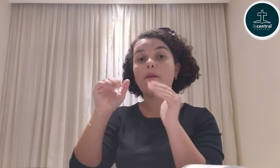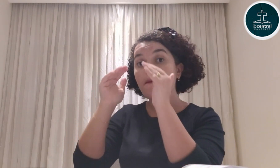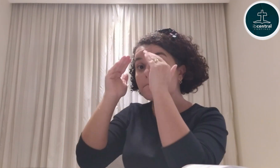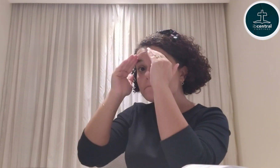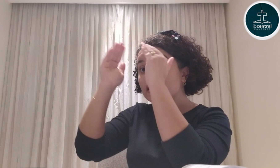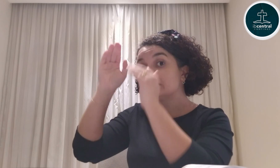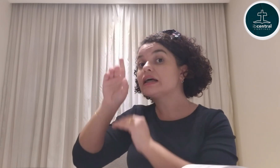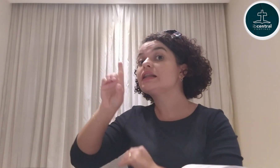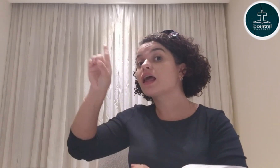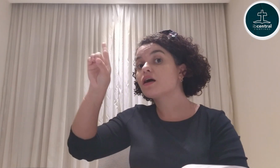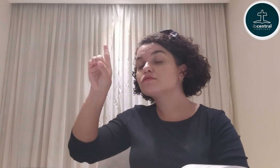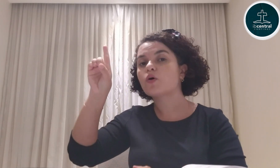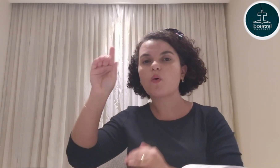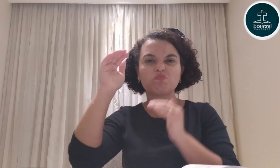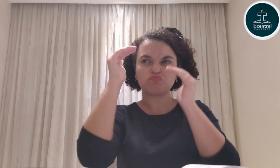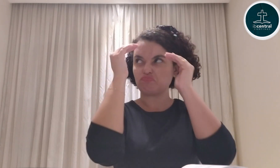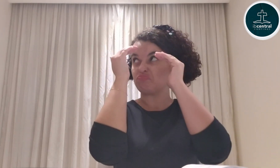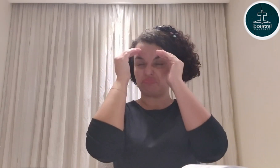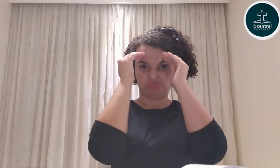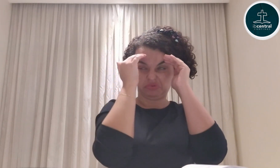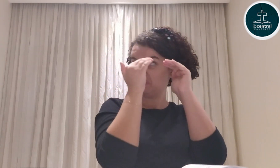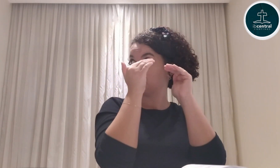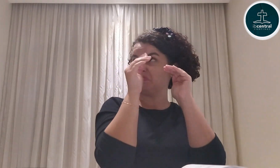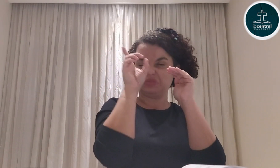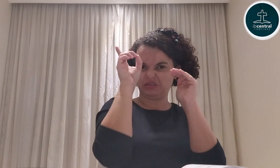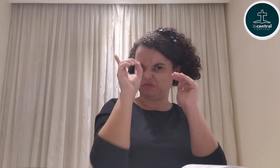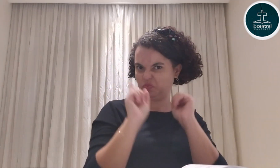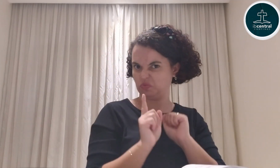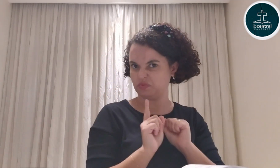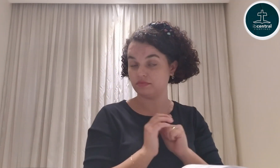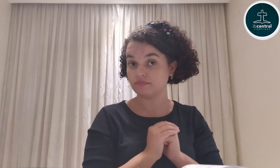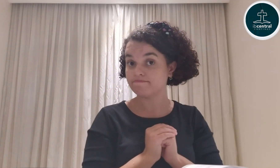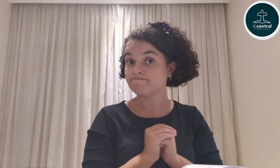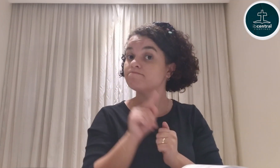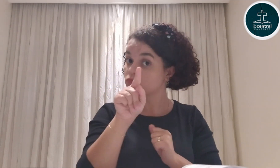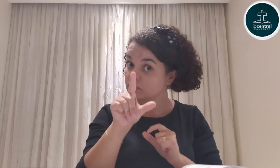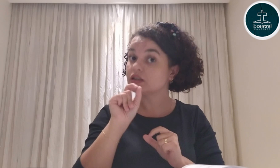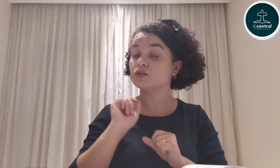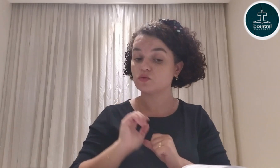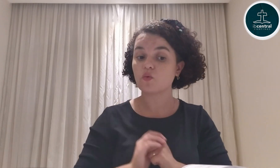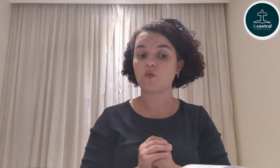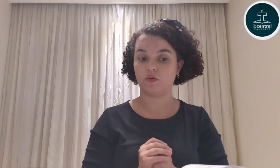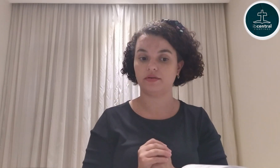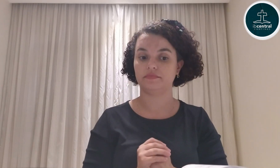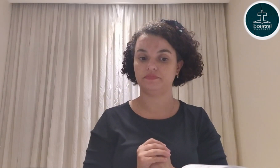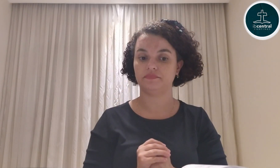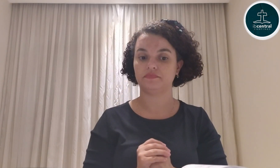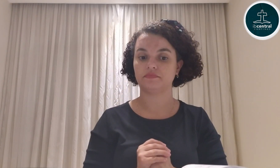sim ou não? Você escolhe a obediência a Deus ou não obedecer a